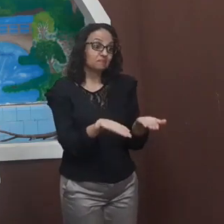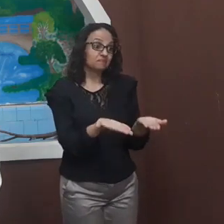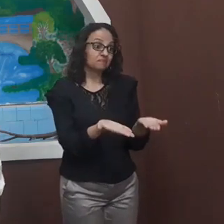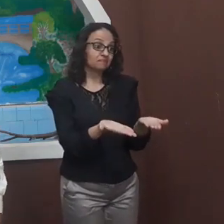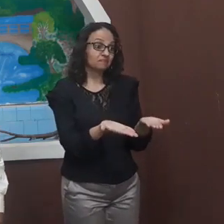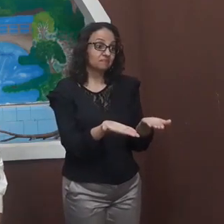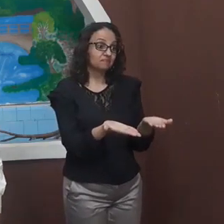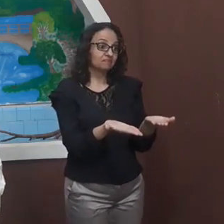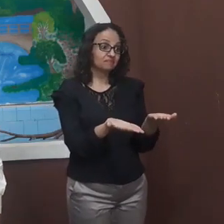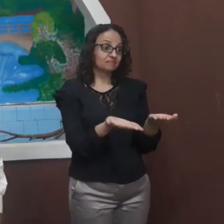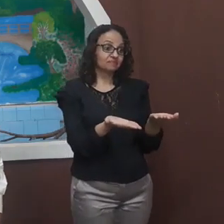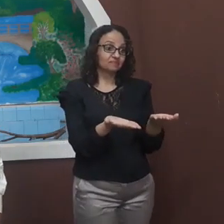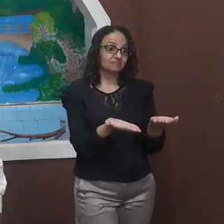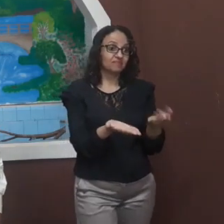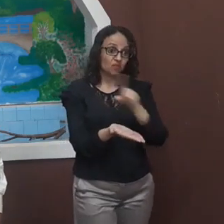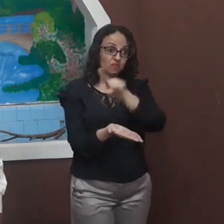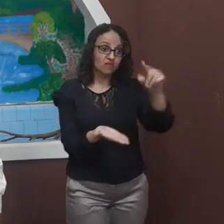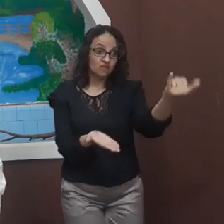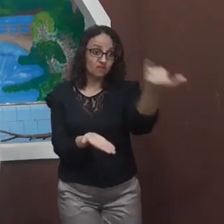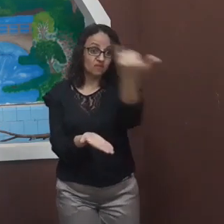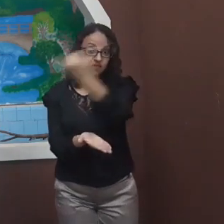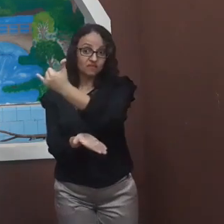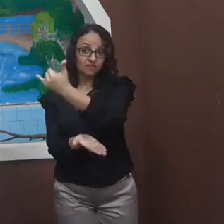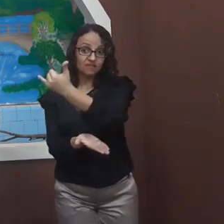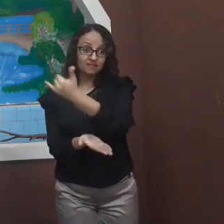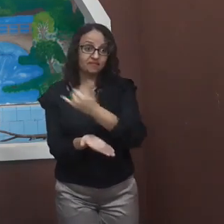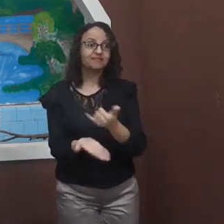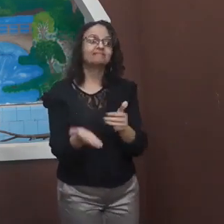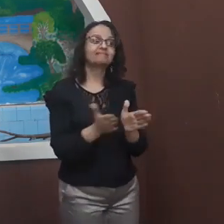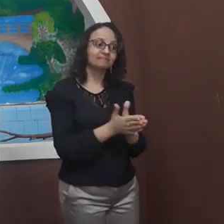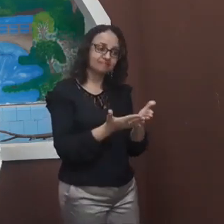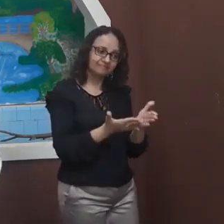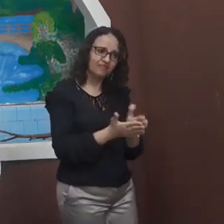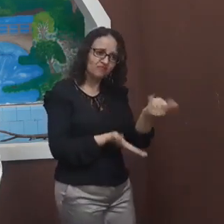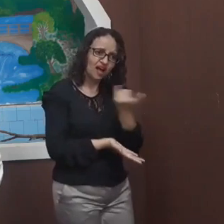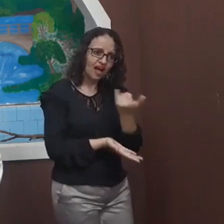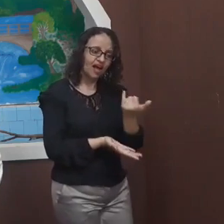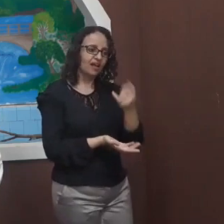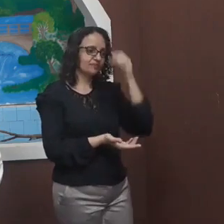Pode falar. Pastor nasceu? Pode.